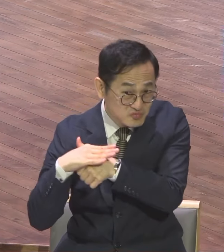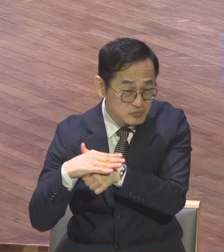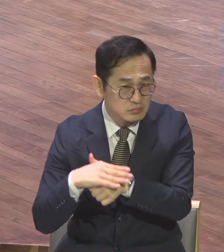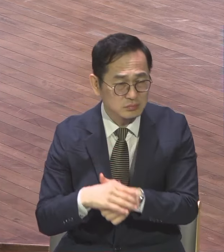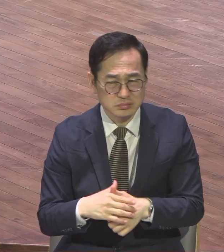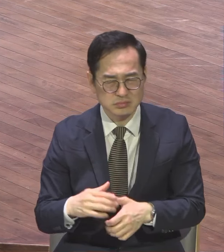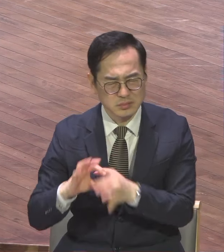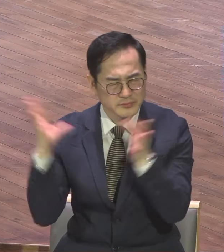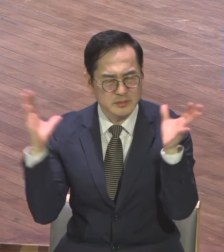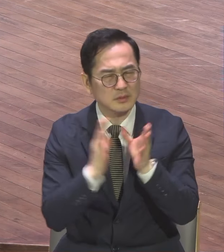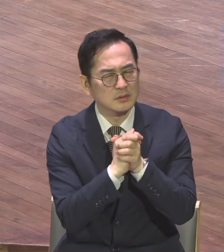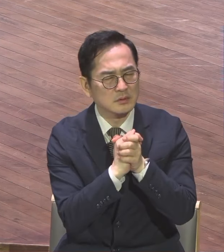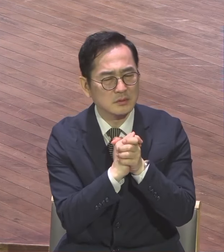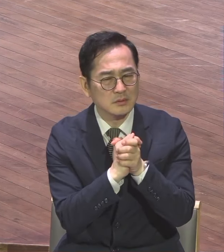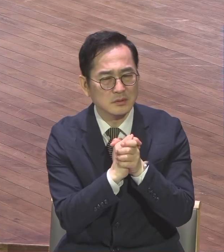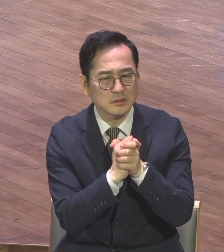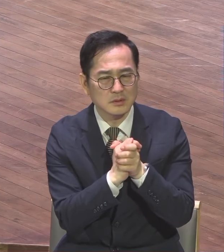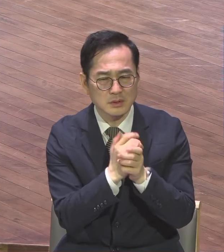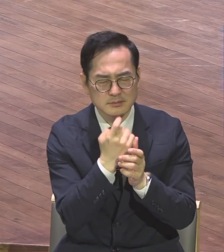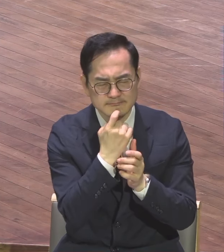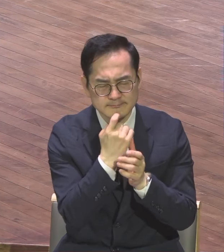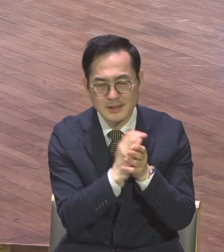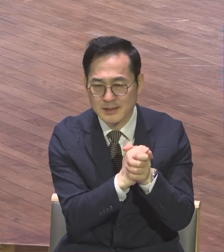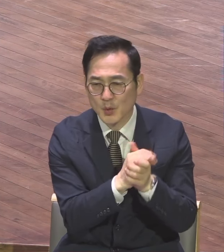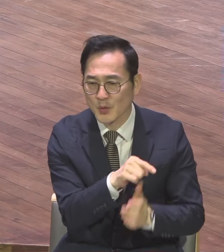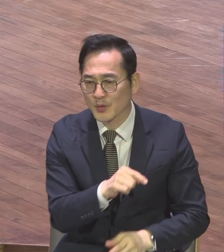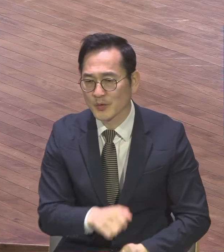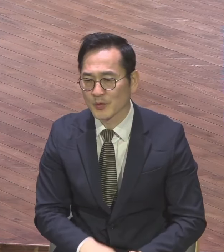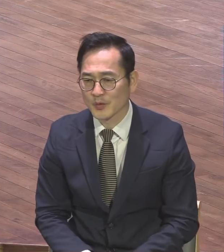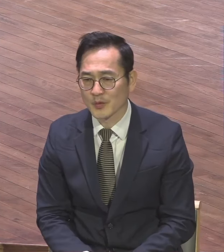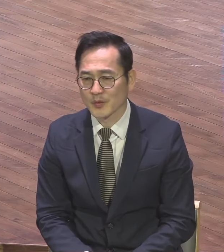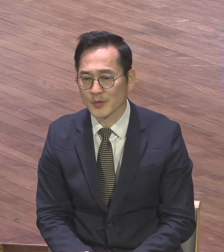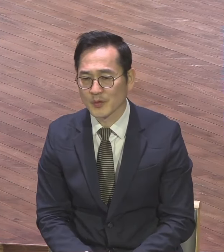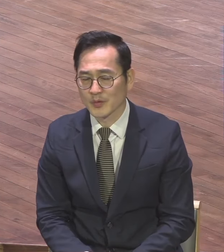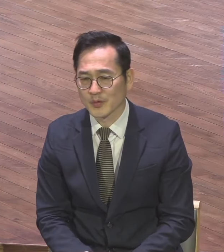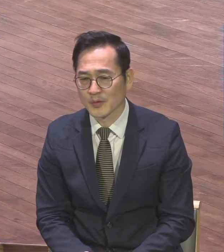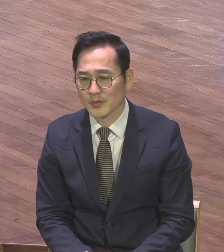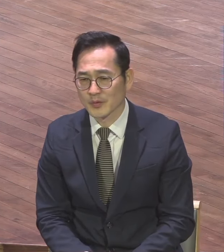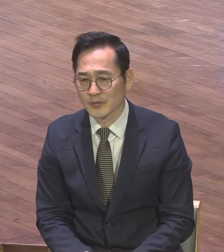이들이 영적 서밋으로 다 서잖아요. 영적 서밋으로.